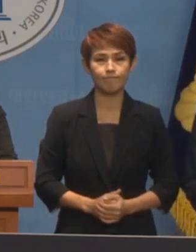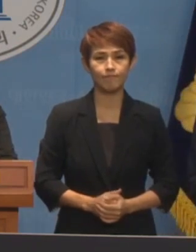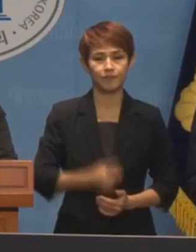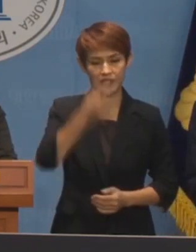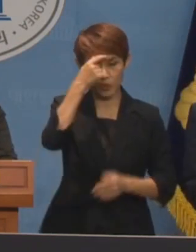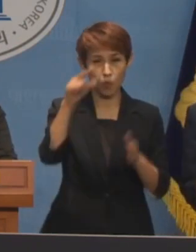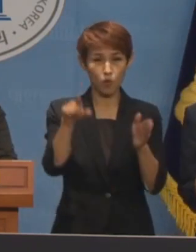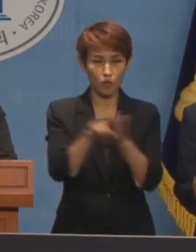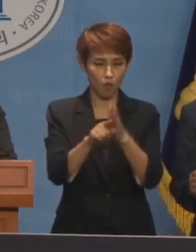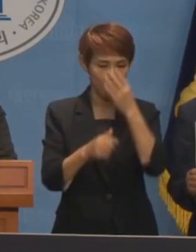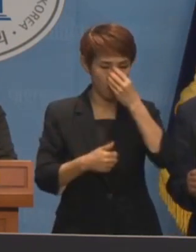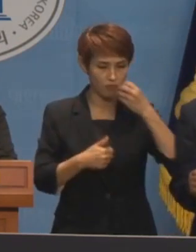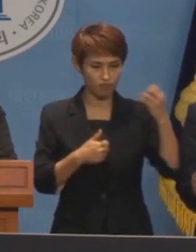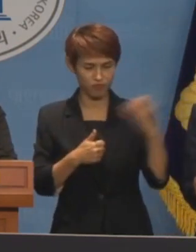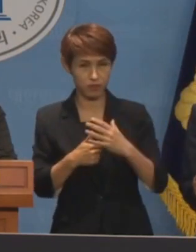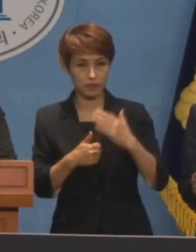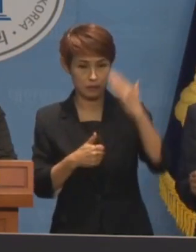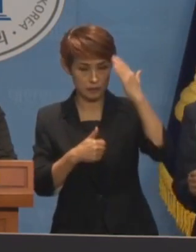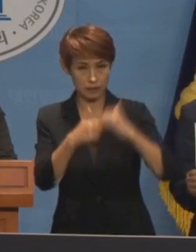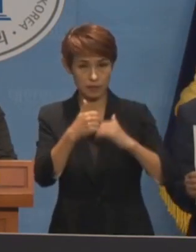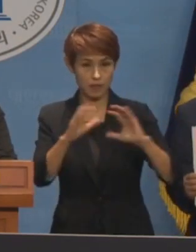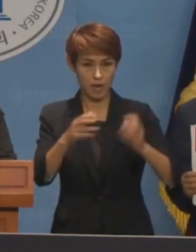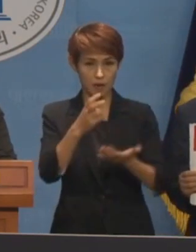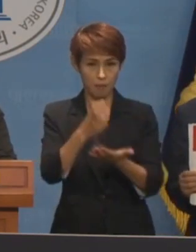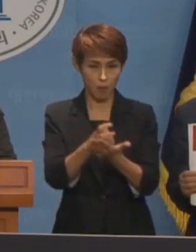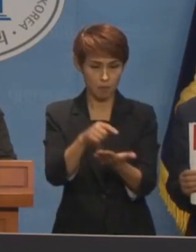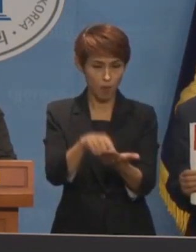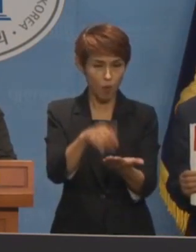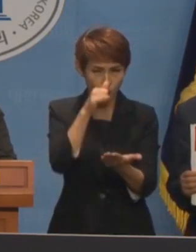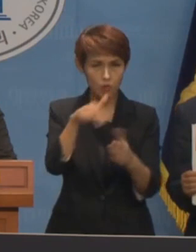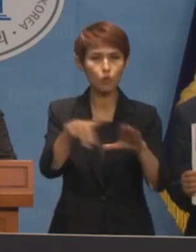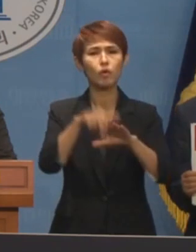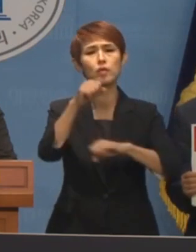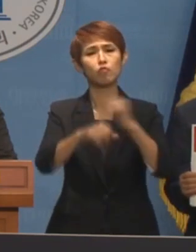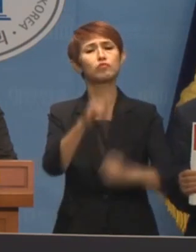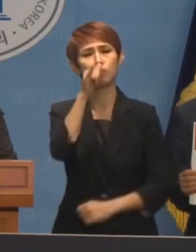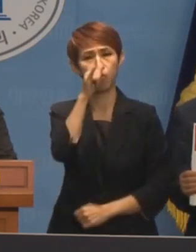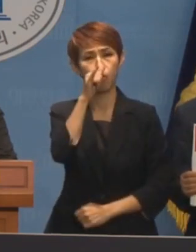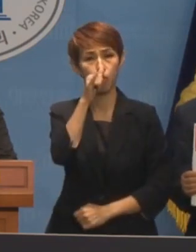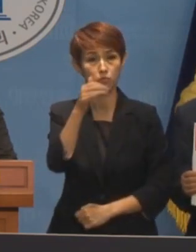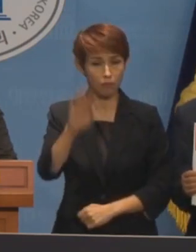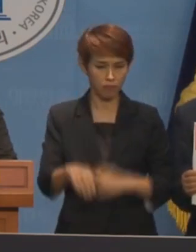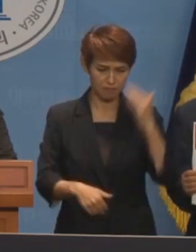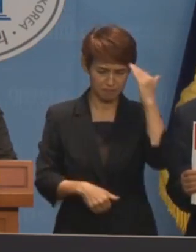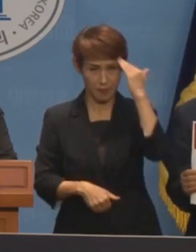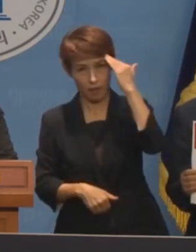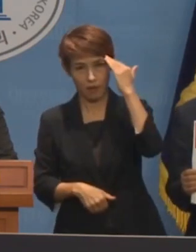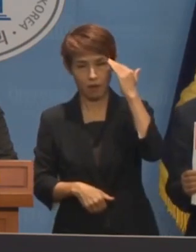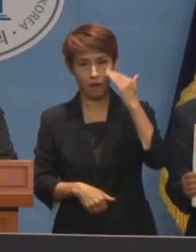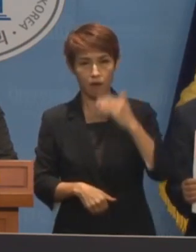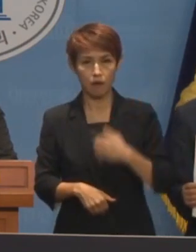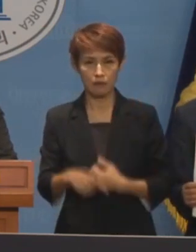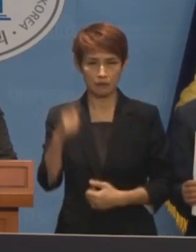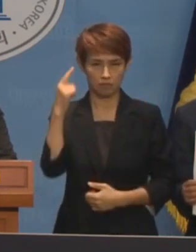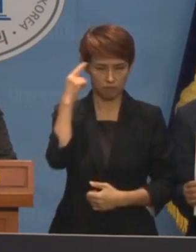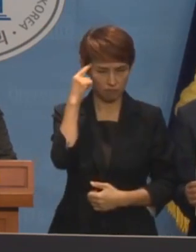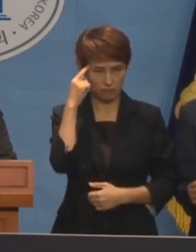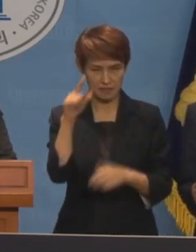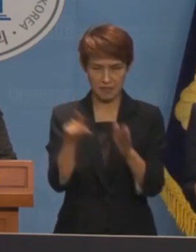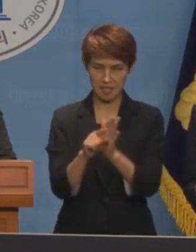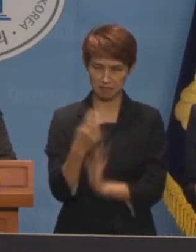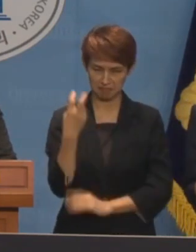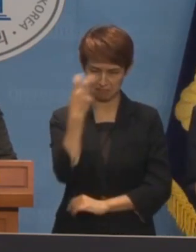기독교를 능멸하며 헌법에 보장된 종교의 자유를 침해하고 사상, 신앙, 검열 서슴지